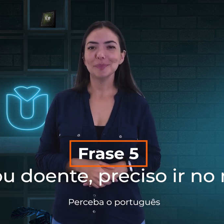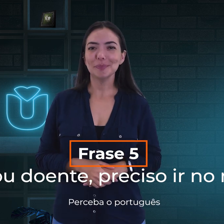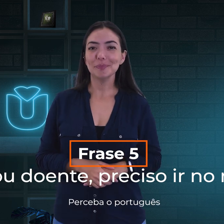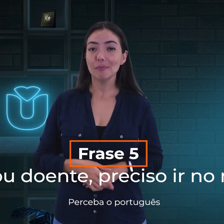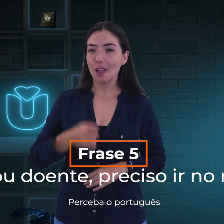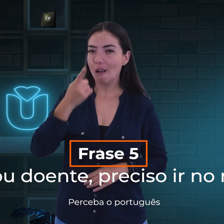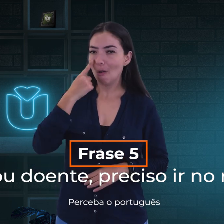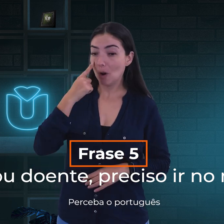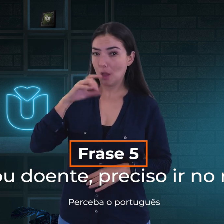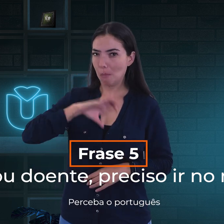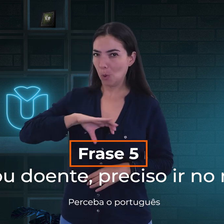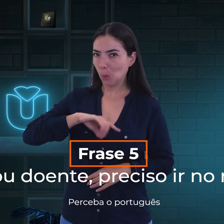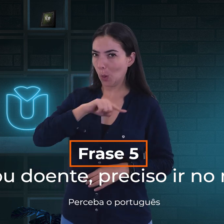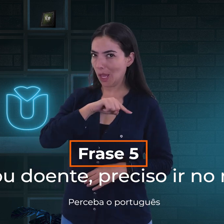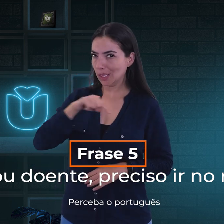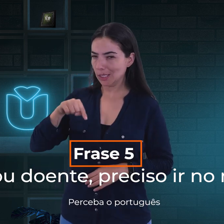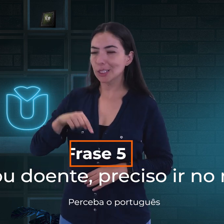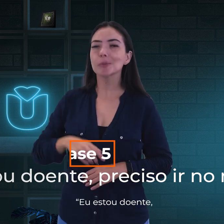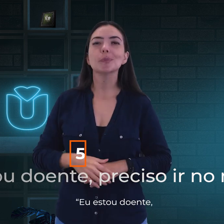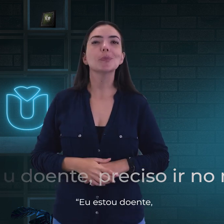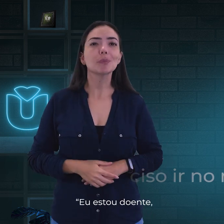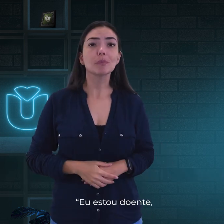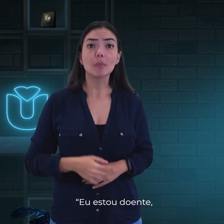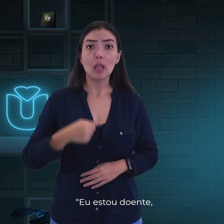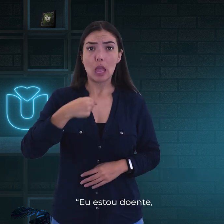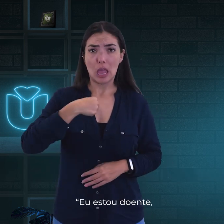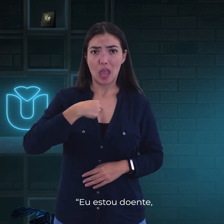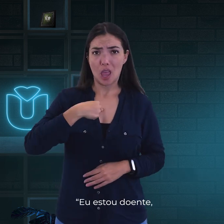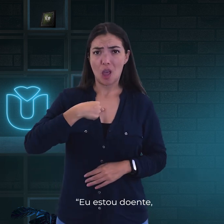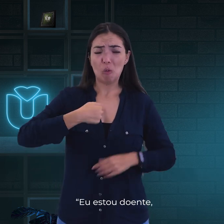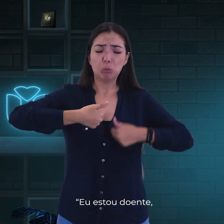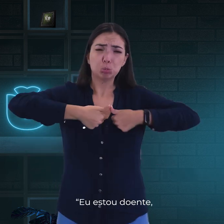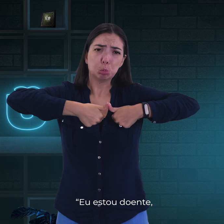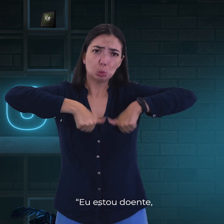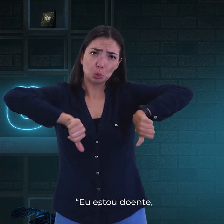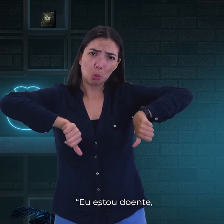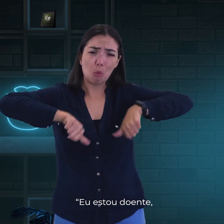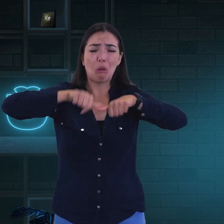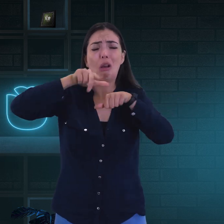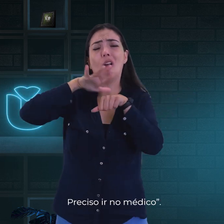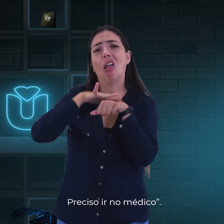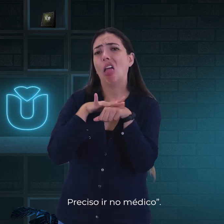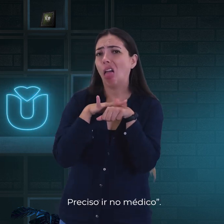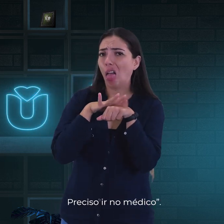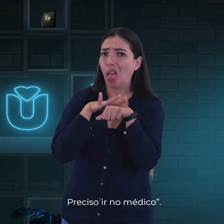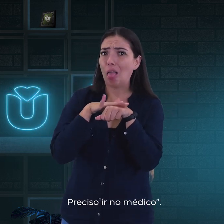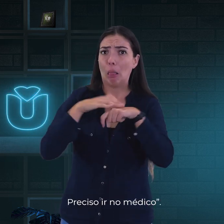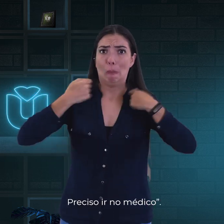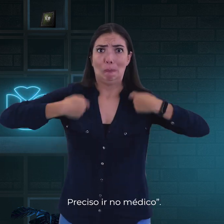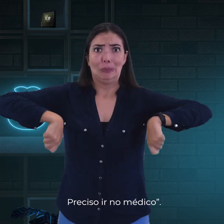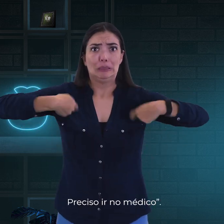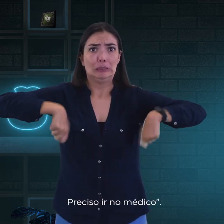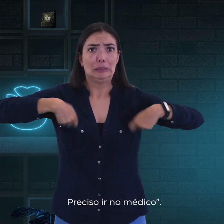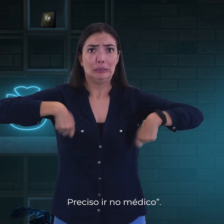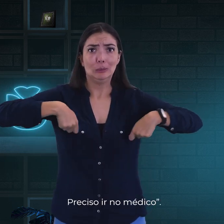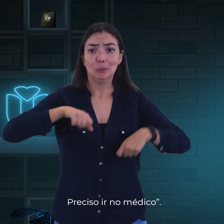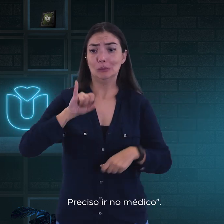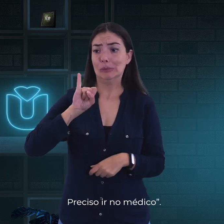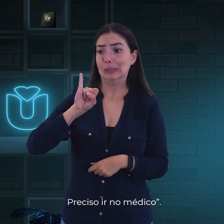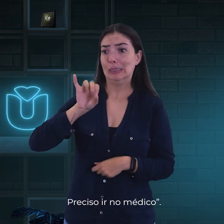Perceba o português. Eu estou doente. Preciso ir